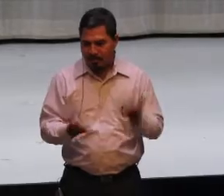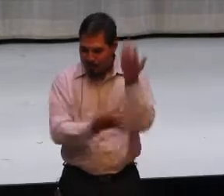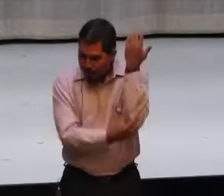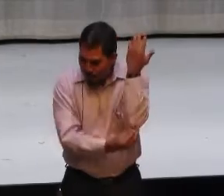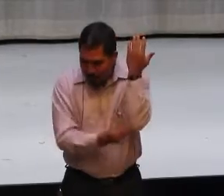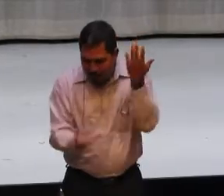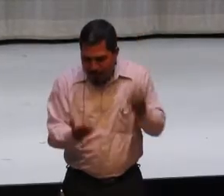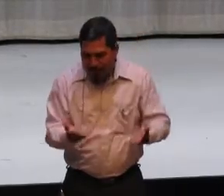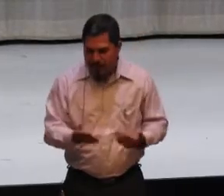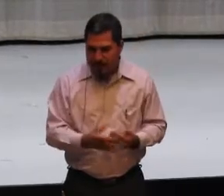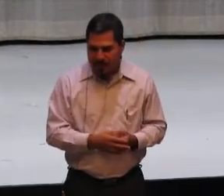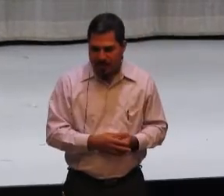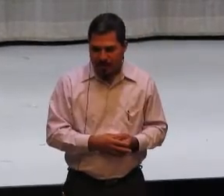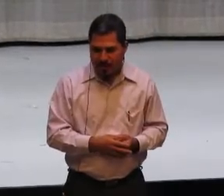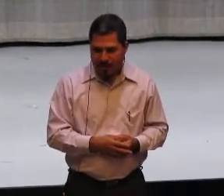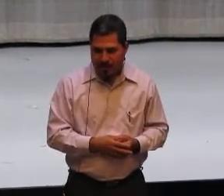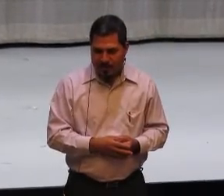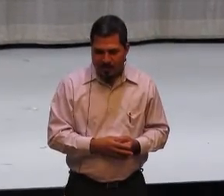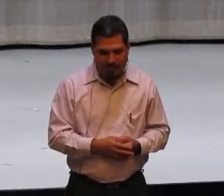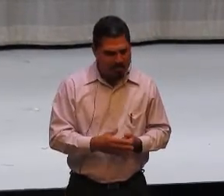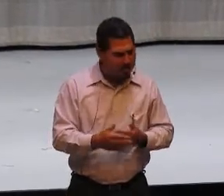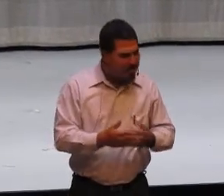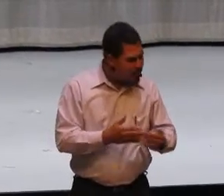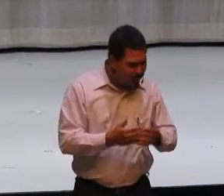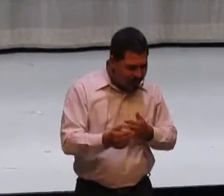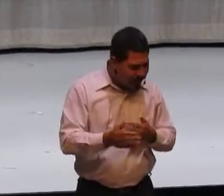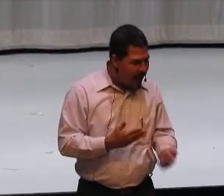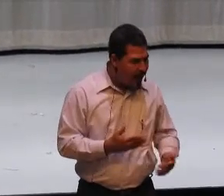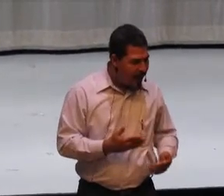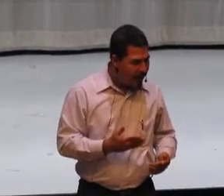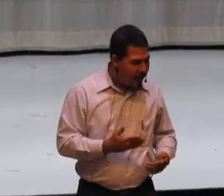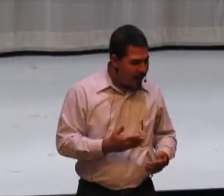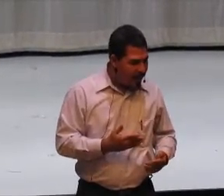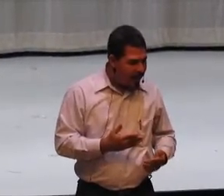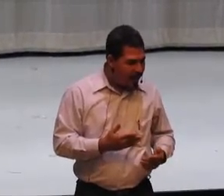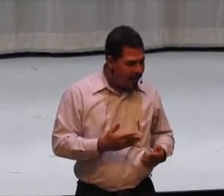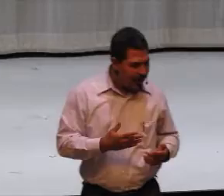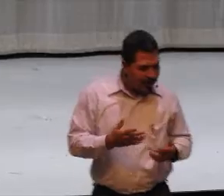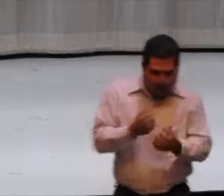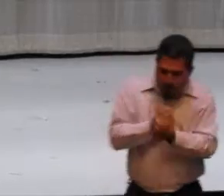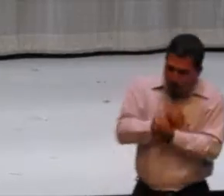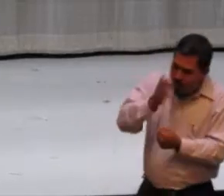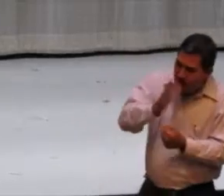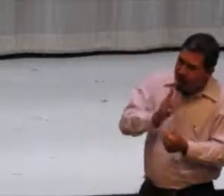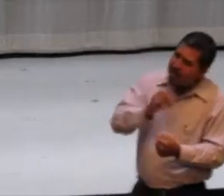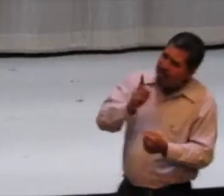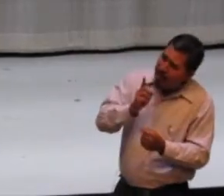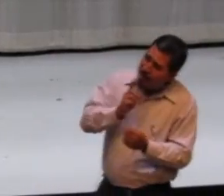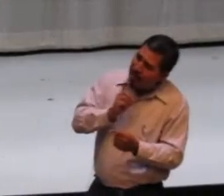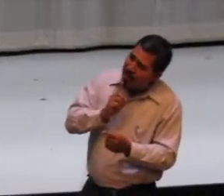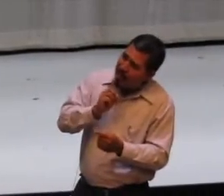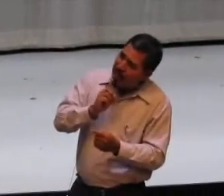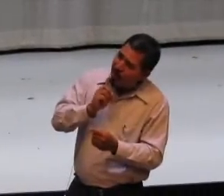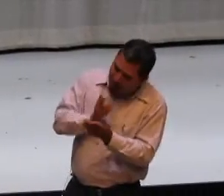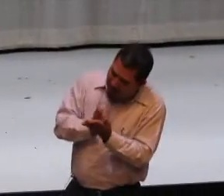muy pobre tal vez. Pero no importa. Que nuestro amor a Dios sea